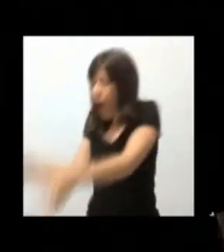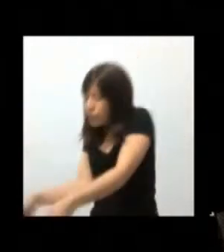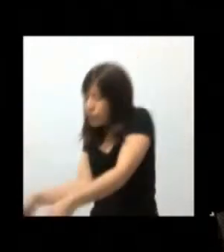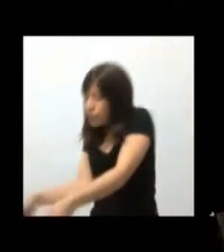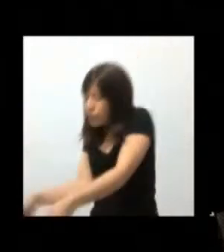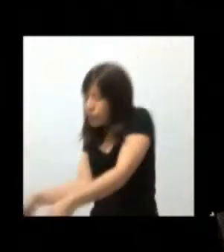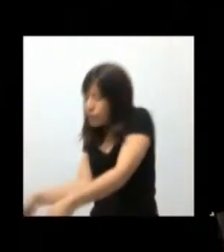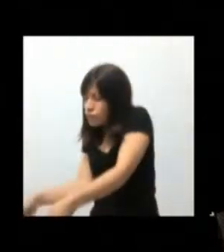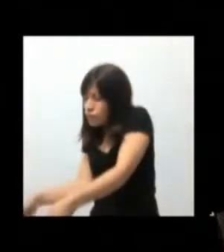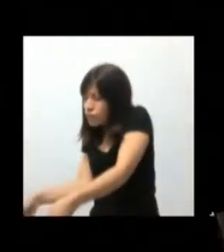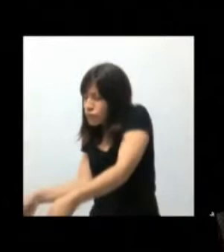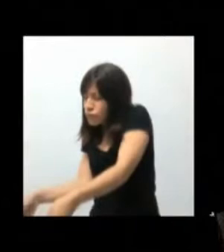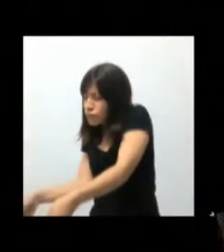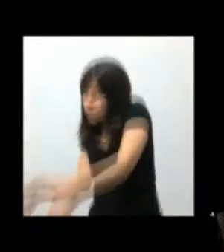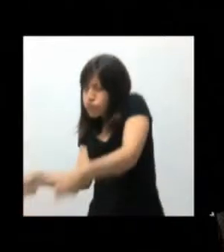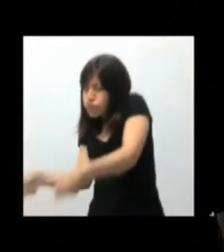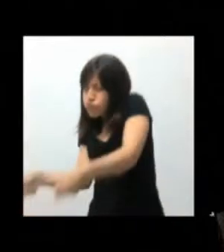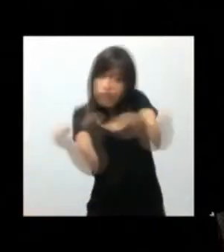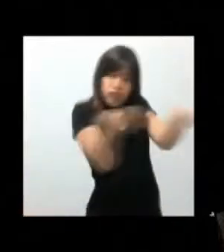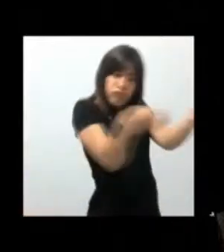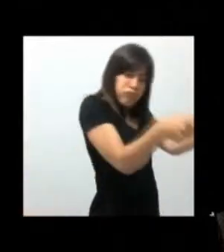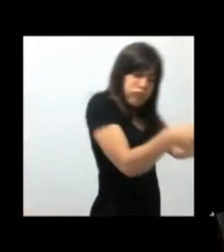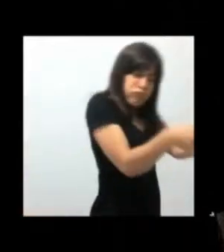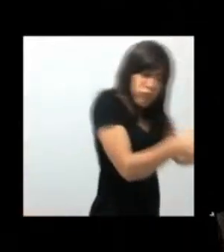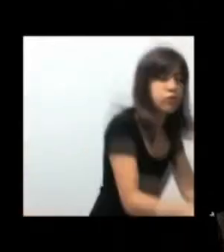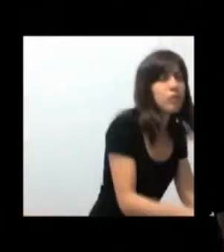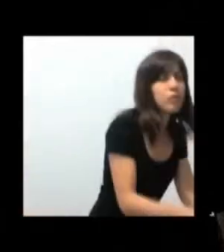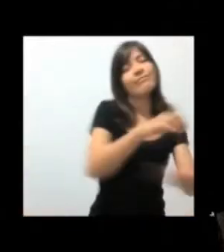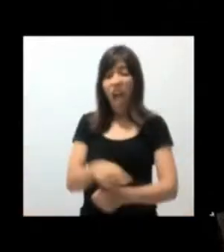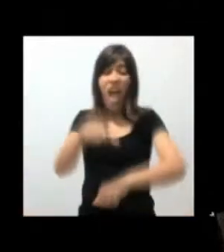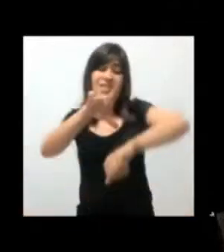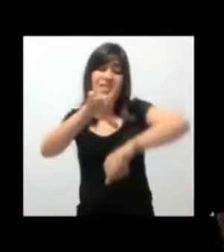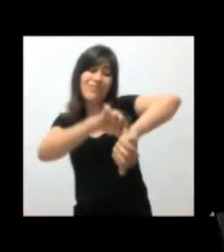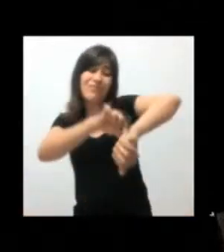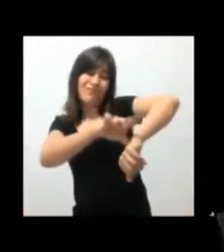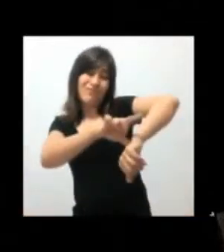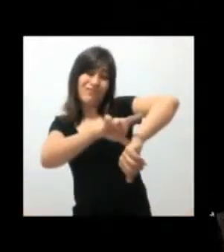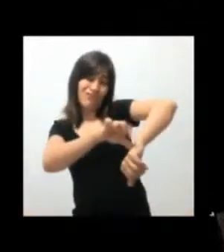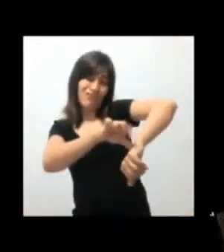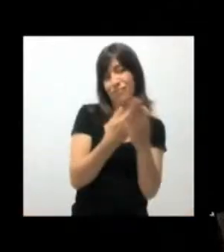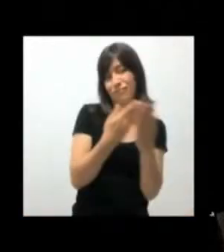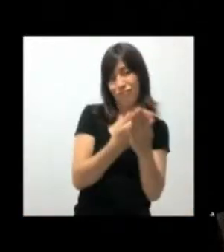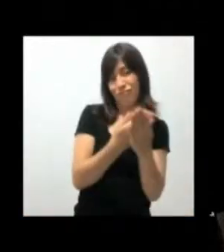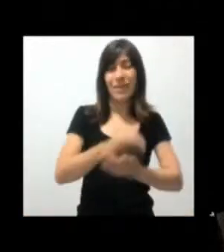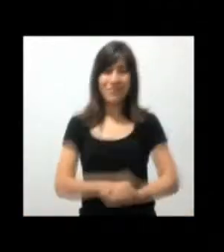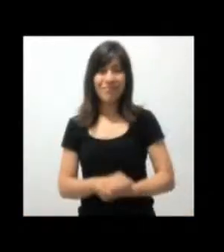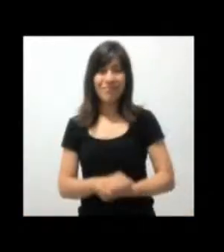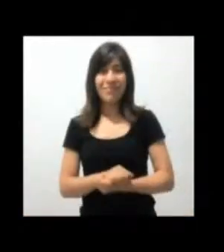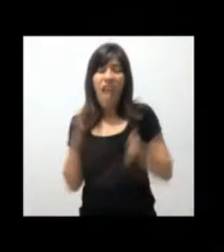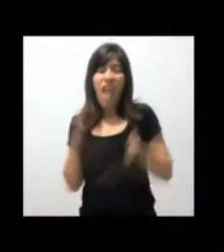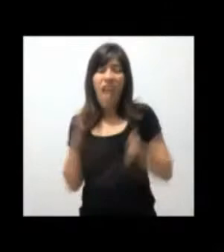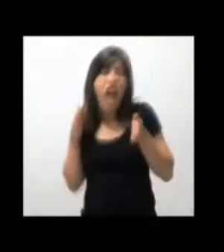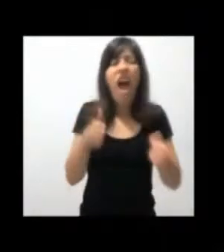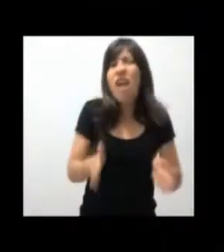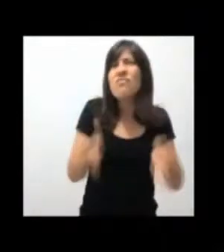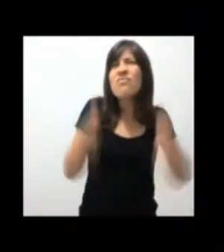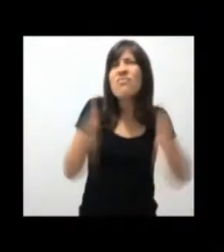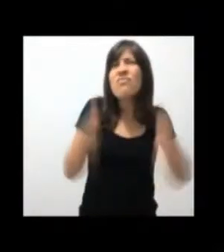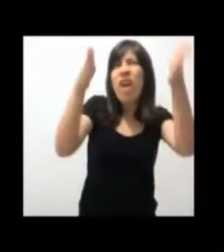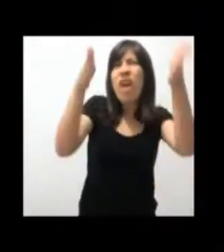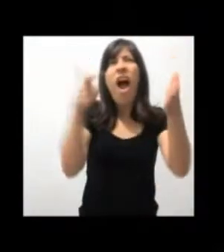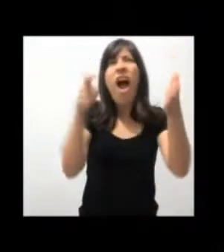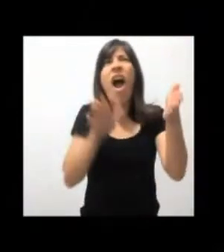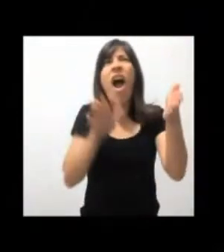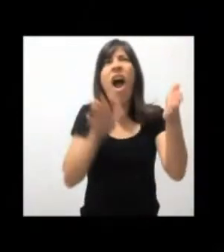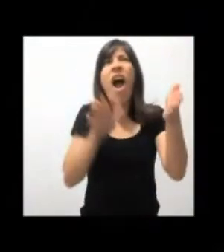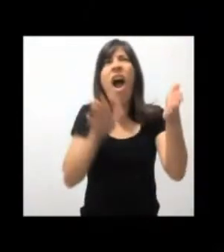chegou atrasado na escola. Aí, quando ele chega do prédio da escola, a escola não tem rampa, a escola não tem banheiro adaptado,